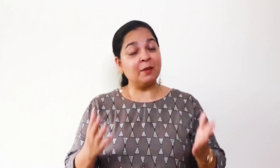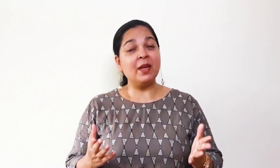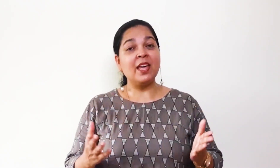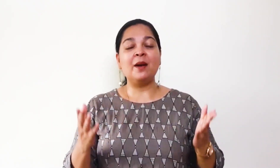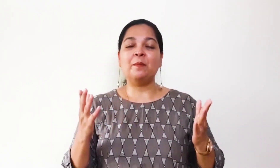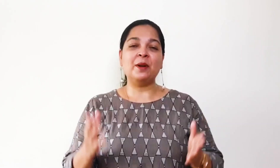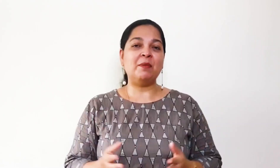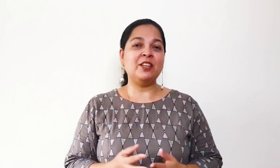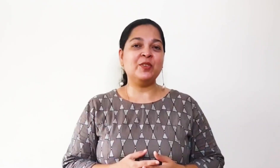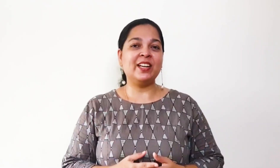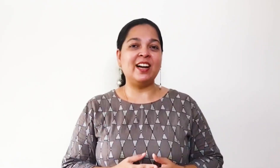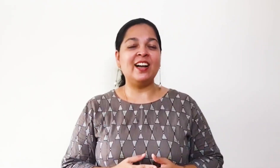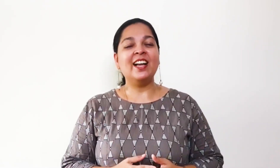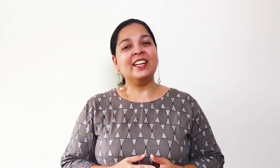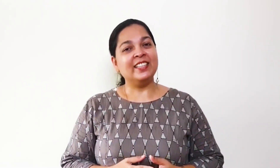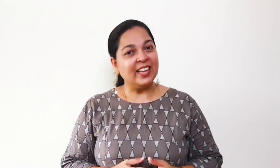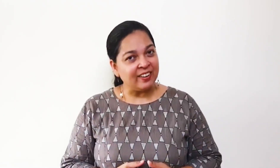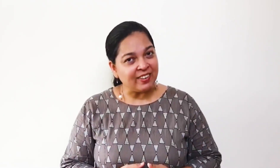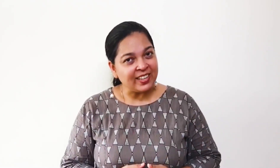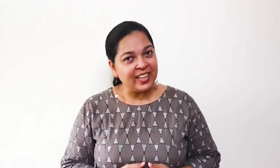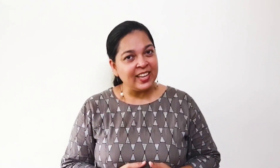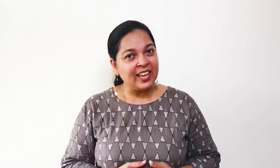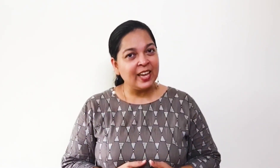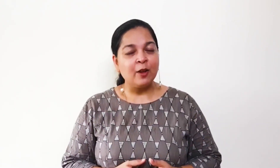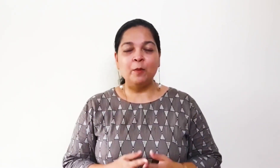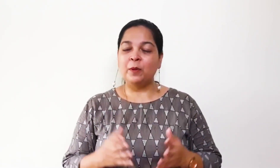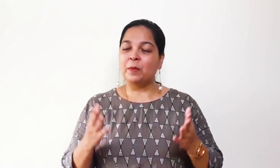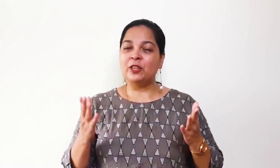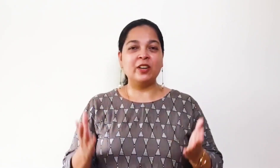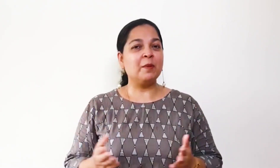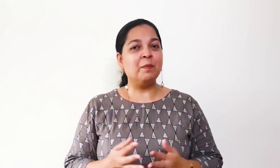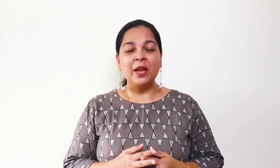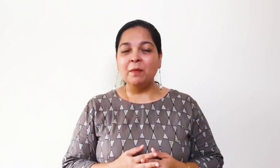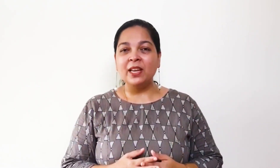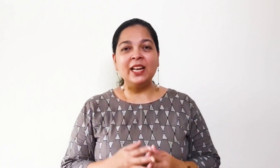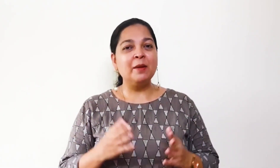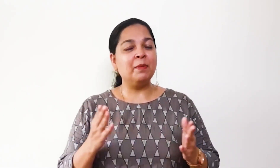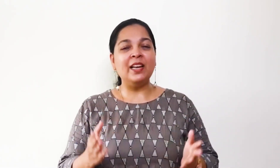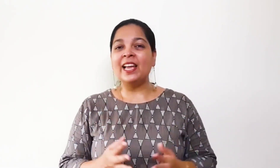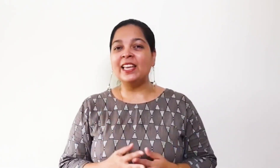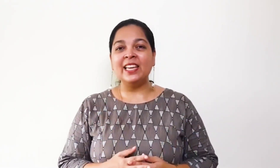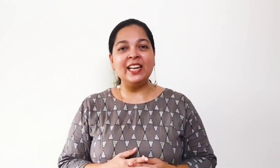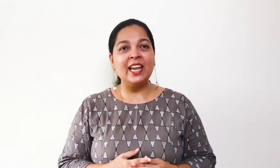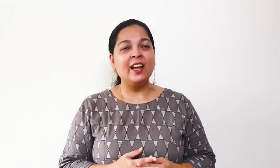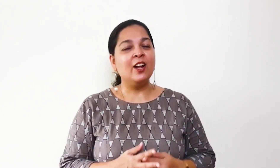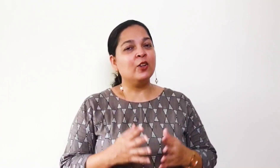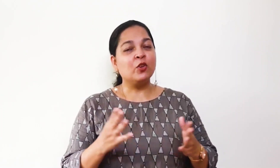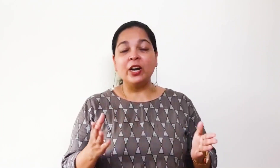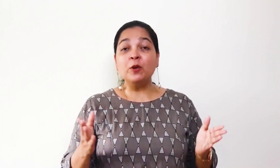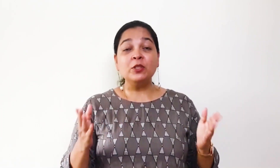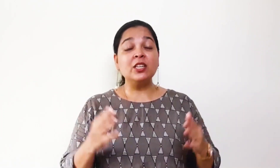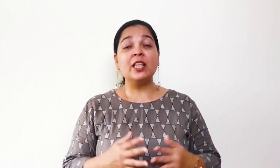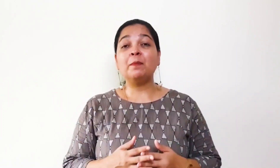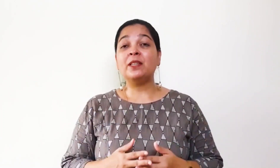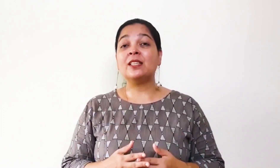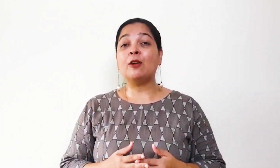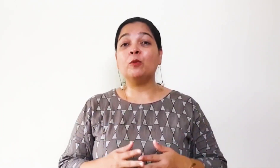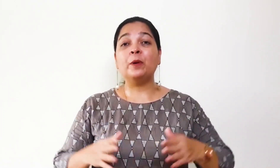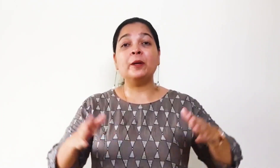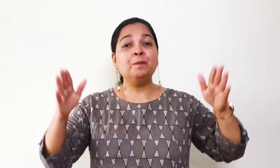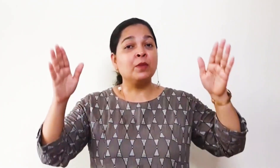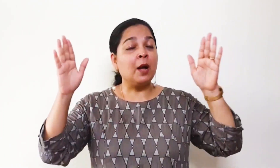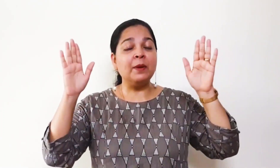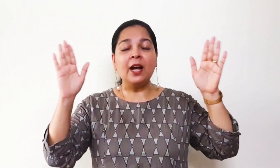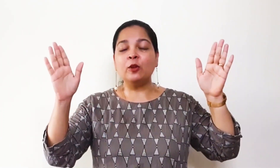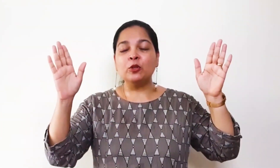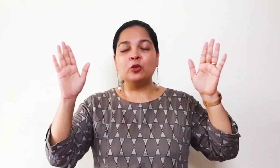ये समय है, हम परमेश्वर का धन्यवाद देंगे परमेश्वर के प्रेम के लिए, भलाई के लिए। तो खड़े हो सकते हैं अपने स्थानों